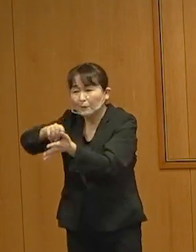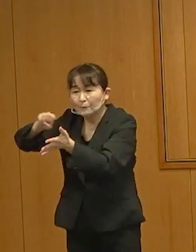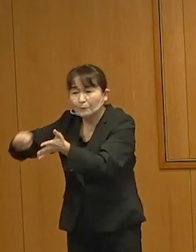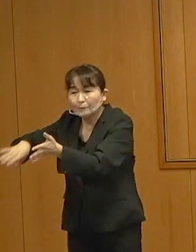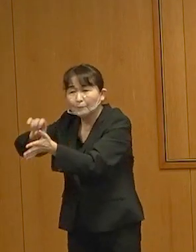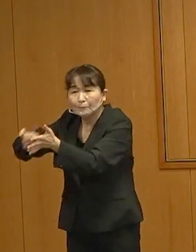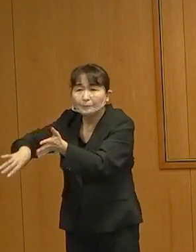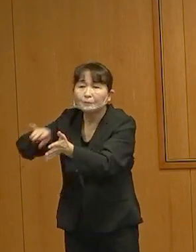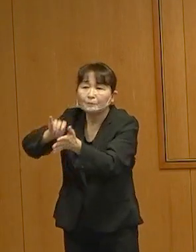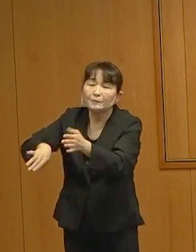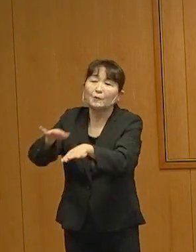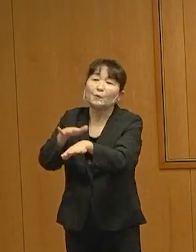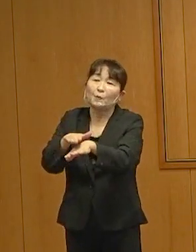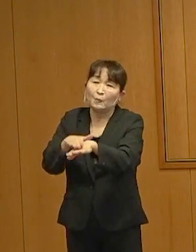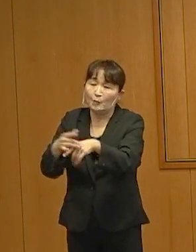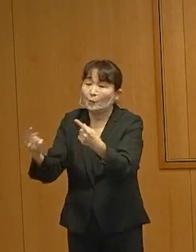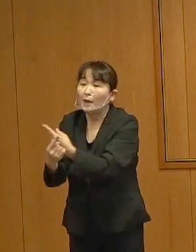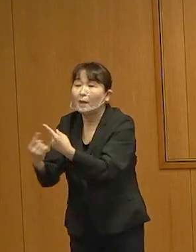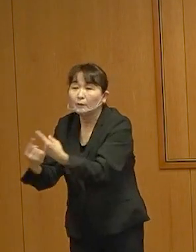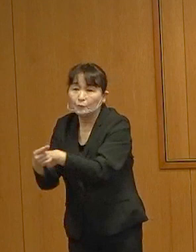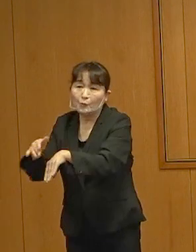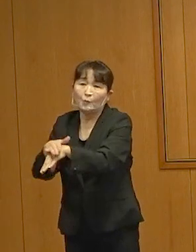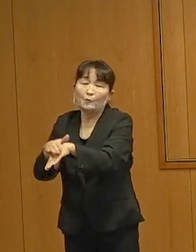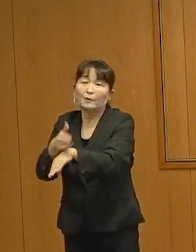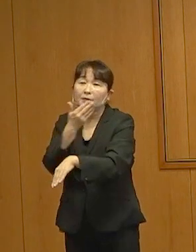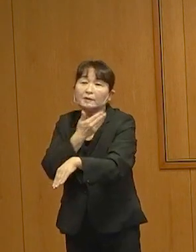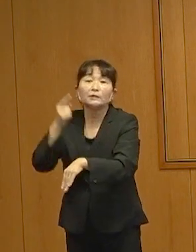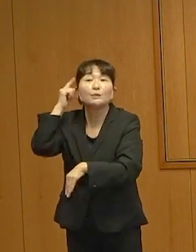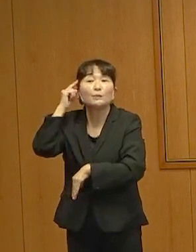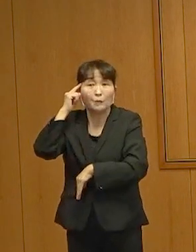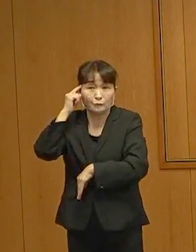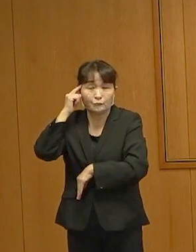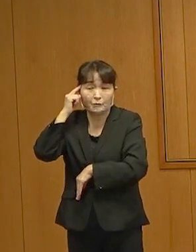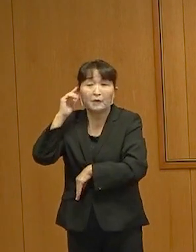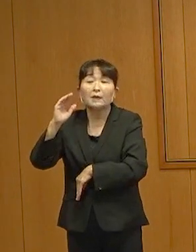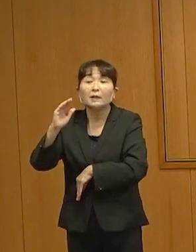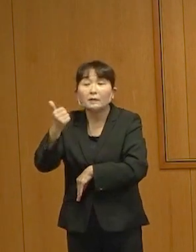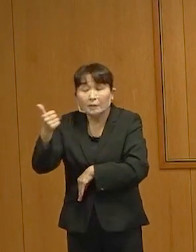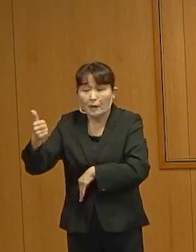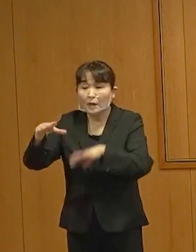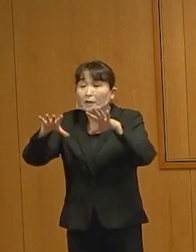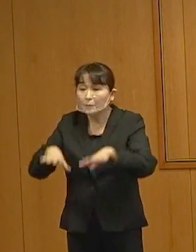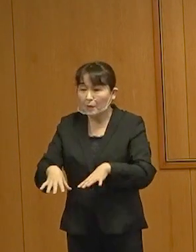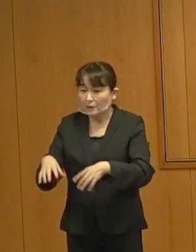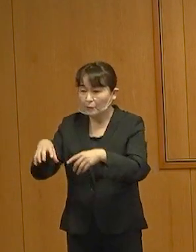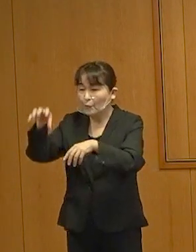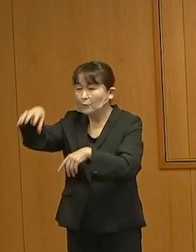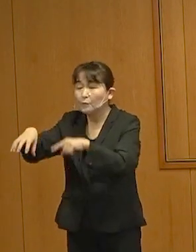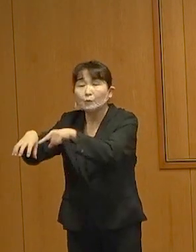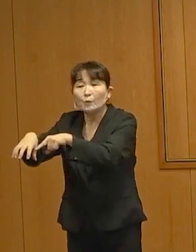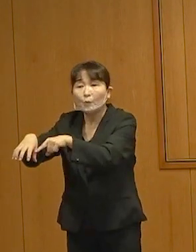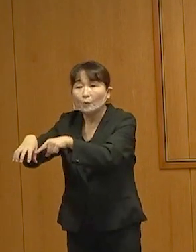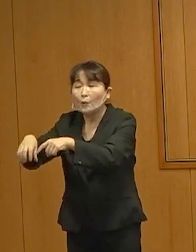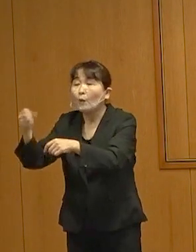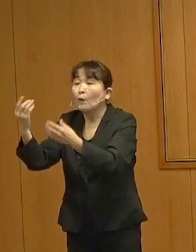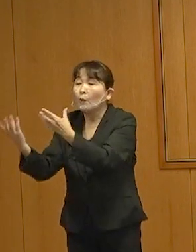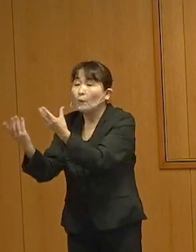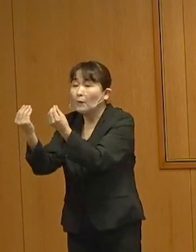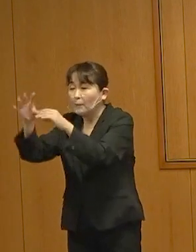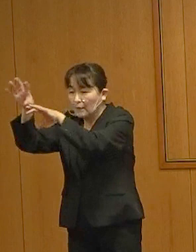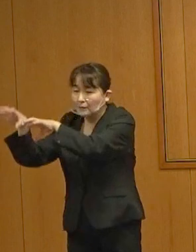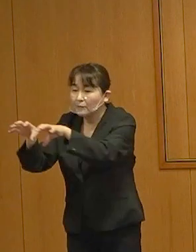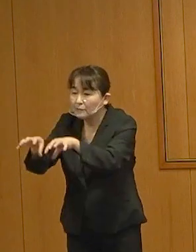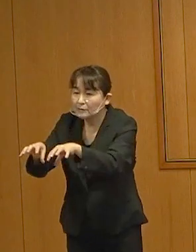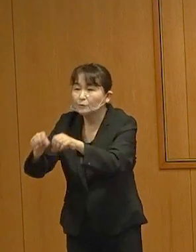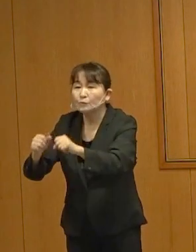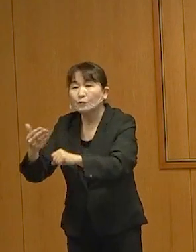つける。ただ今の配置でいいかどうかっていうこともですね、ちょっと若干検討はしないといけないのかなっていうふう